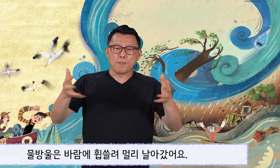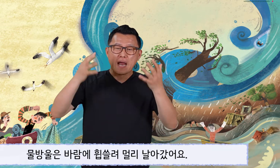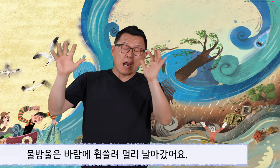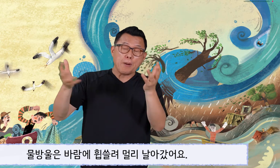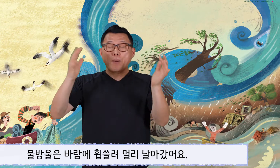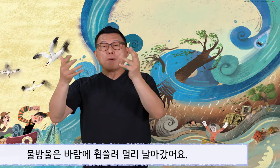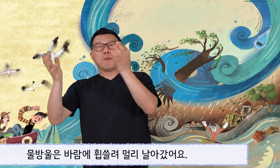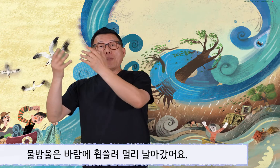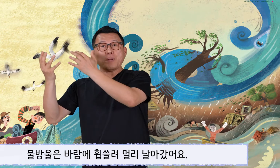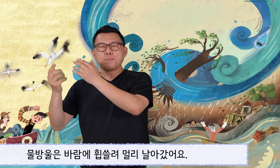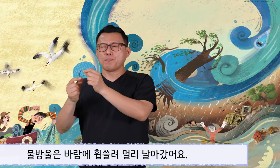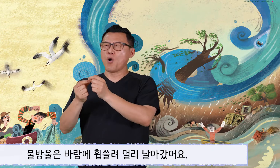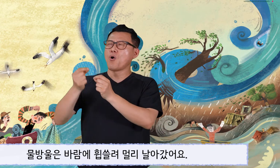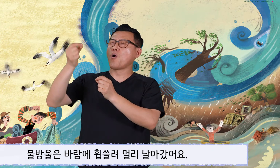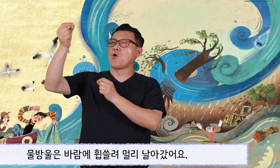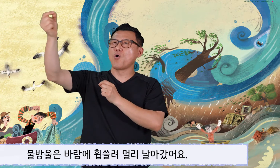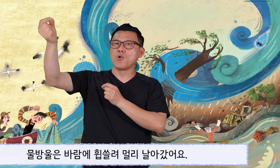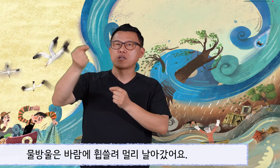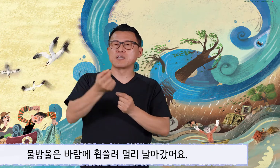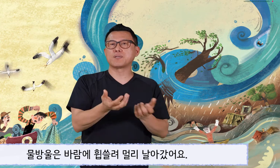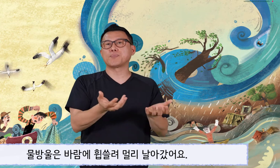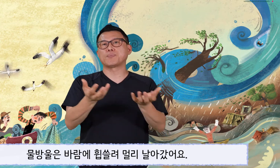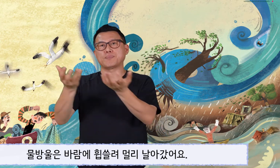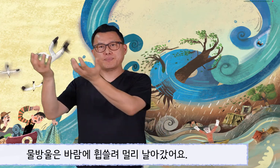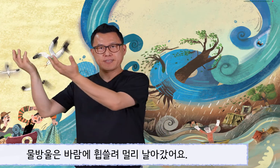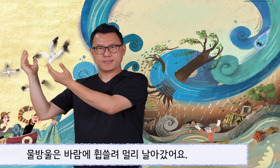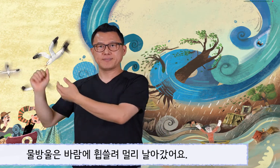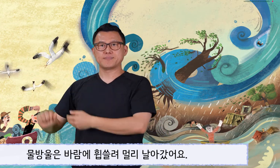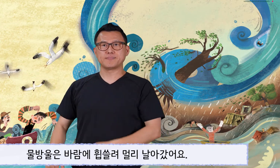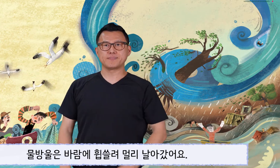물방울은 바람에 휩쓸려 멀리 날아갔어요.